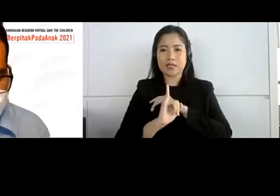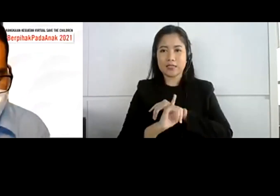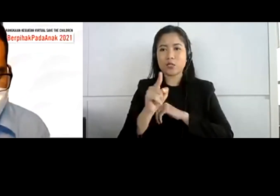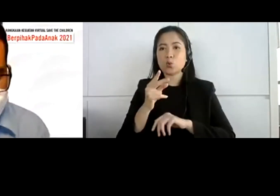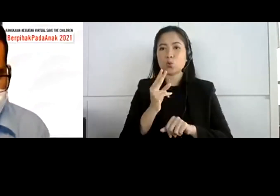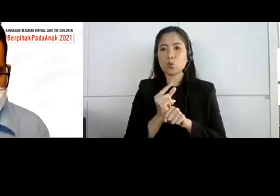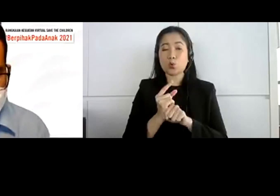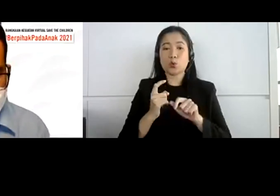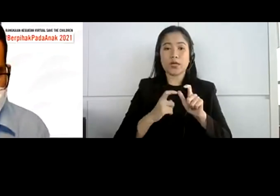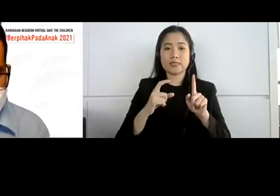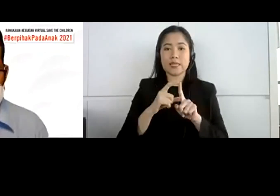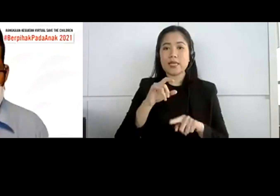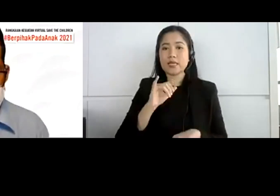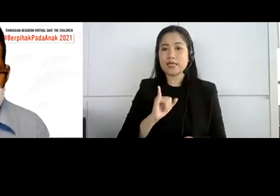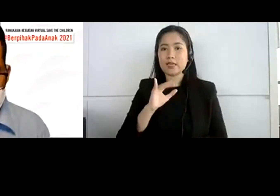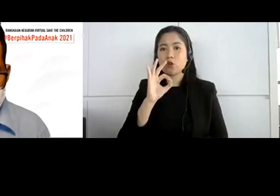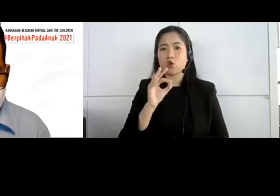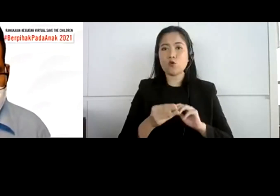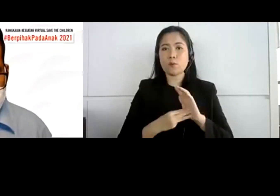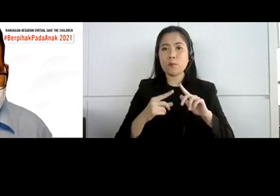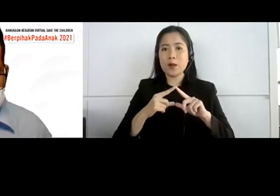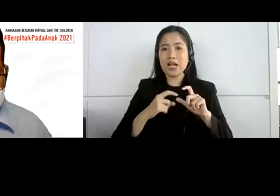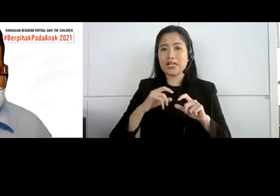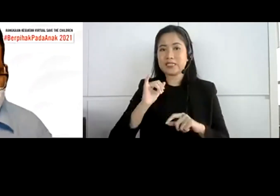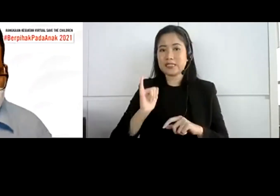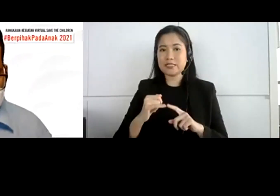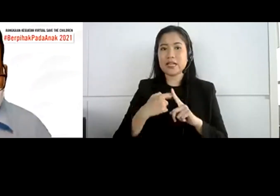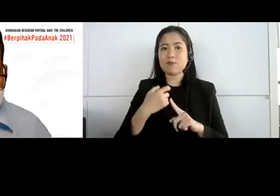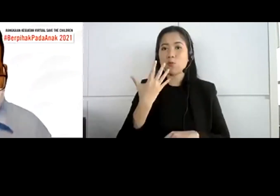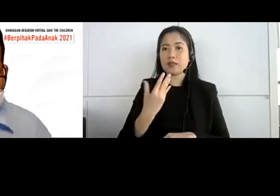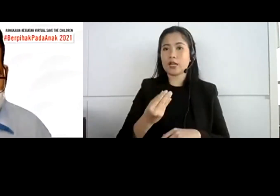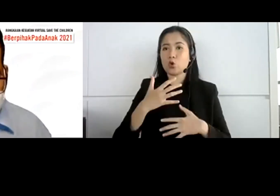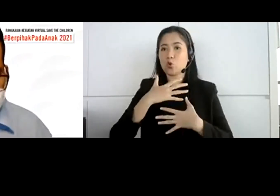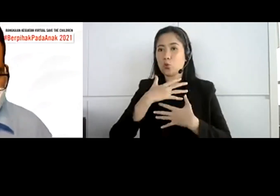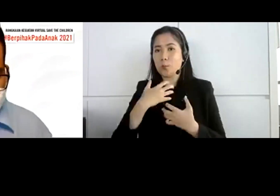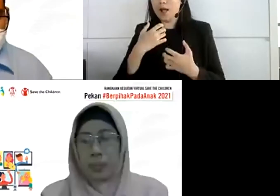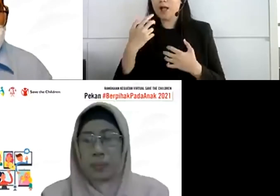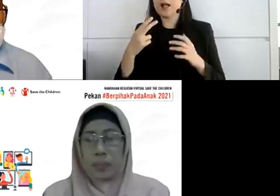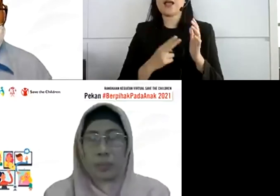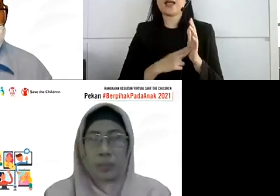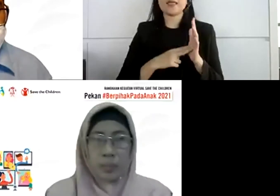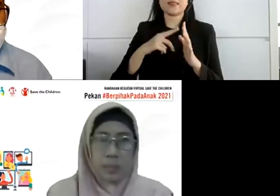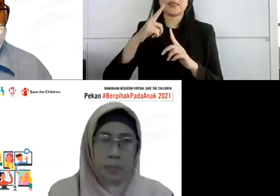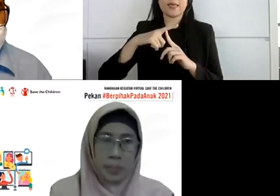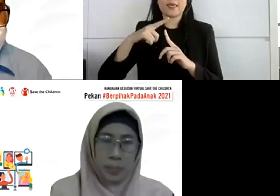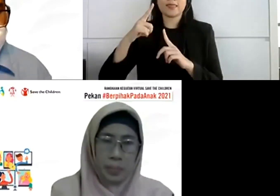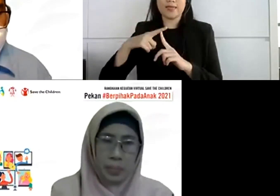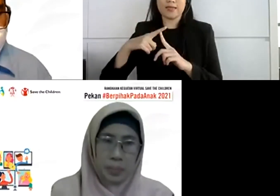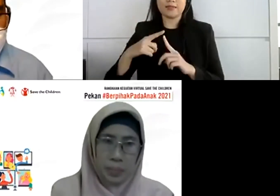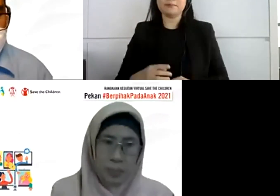SDI Omasi, Kabupaten Kupang, Provinsi Nusa Tenggara Timur.